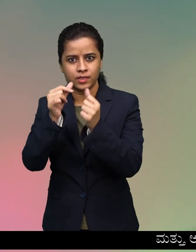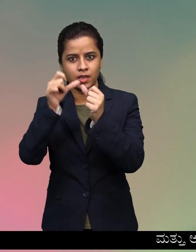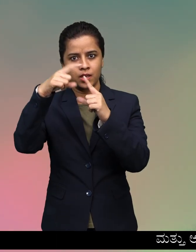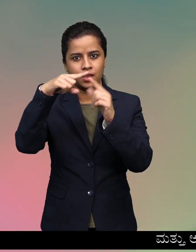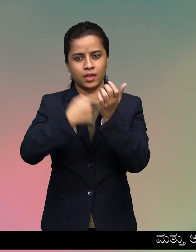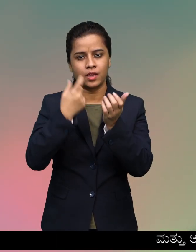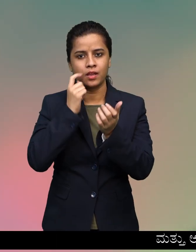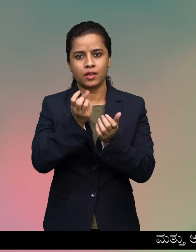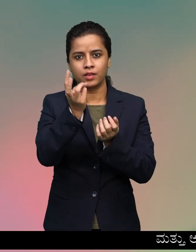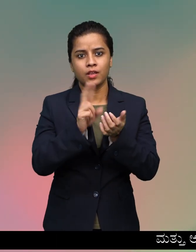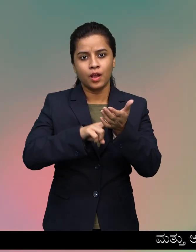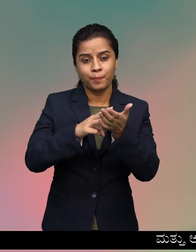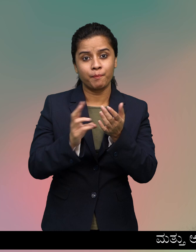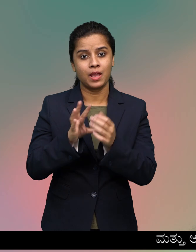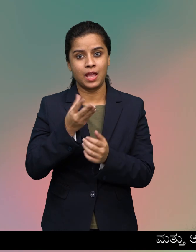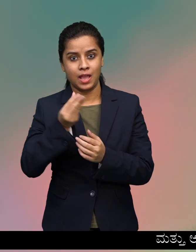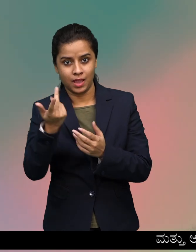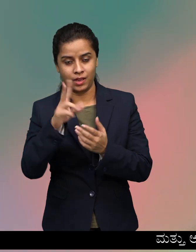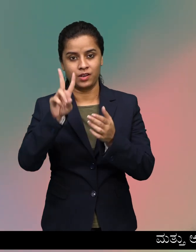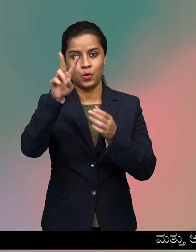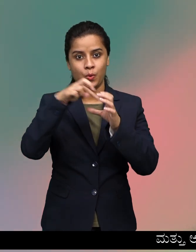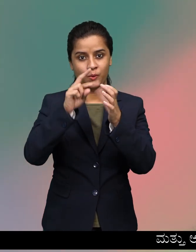ಅವು ಏಕಮುಖ ಕವಾಟಗಳಾಗಿವೆ.